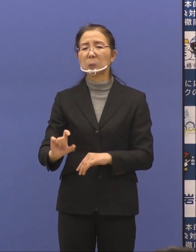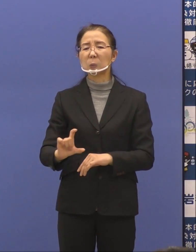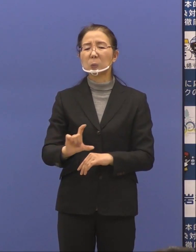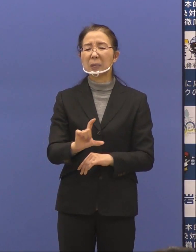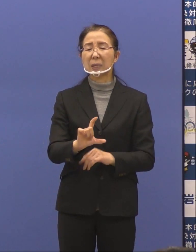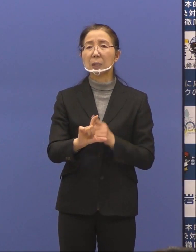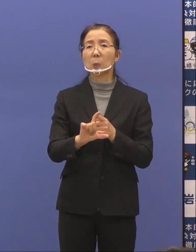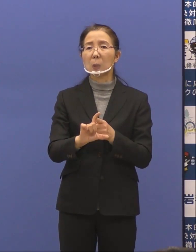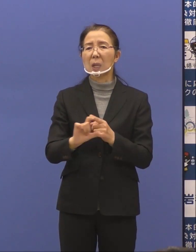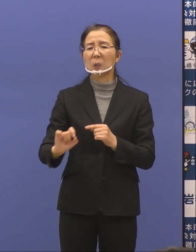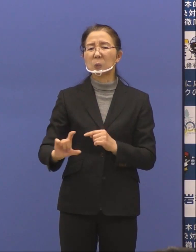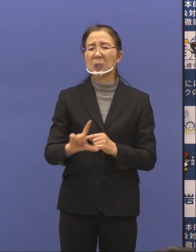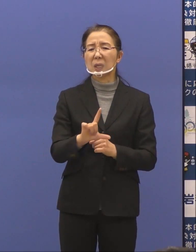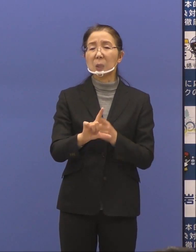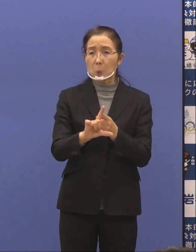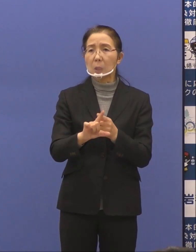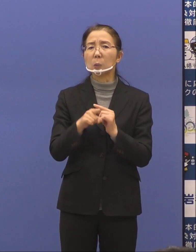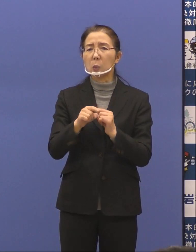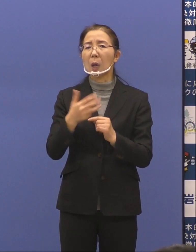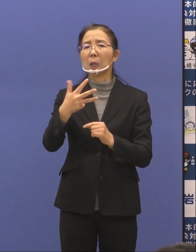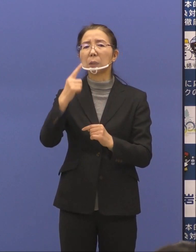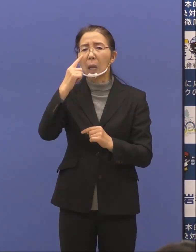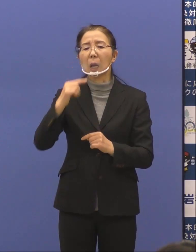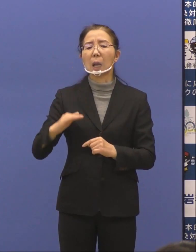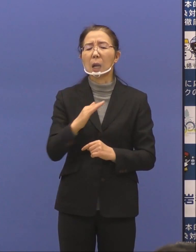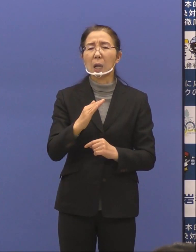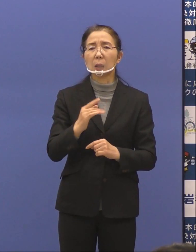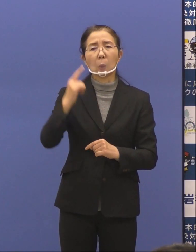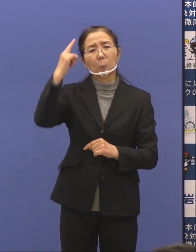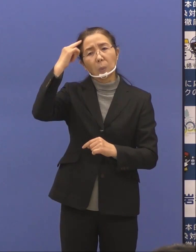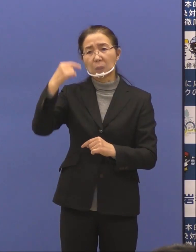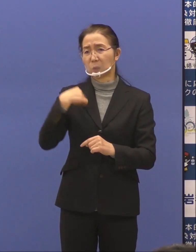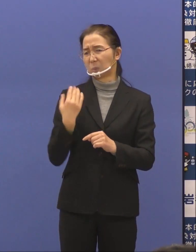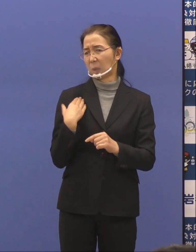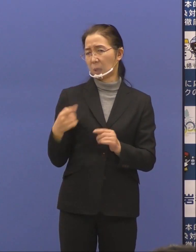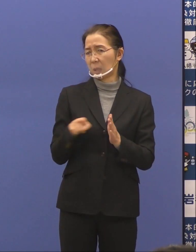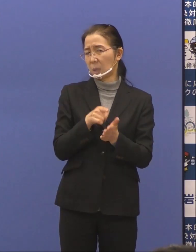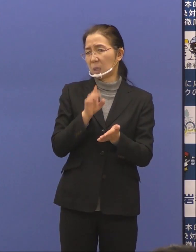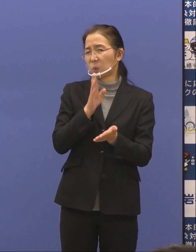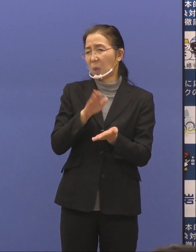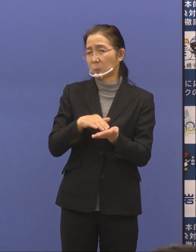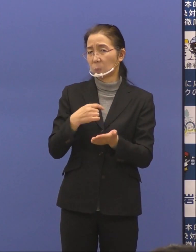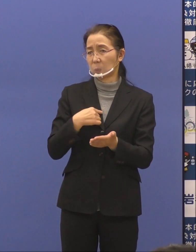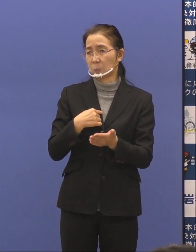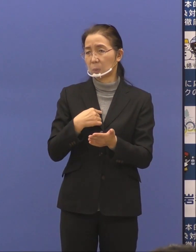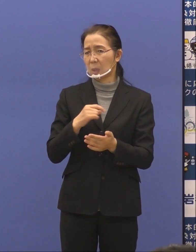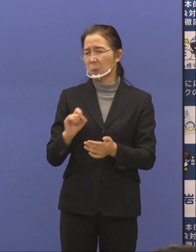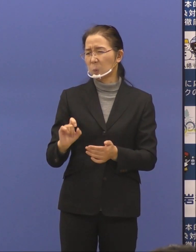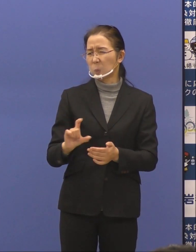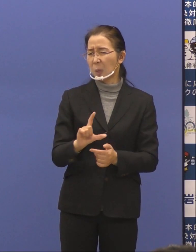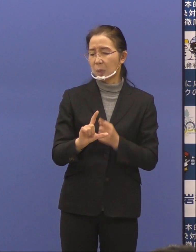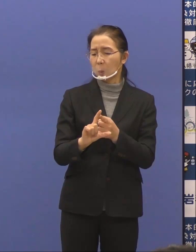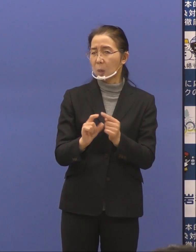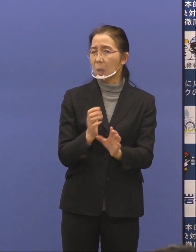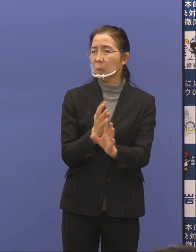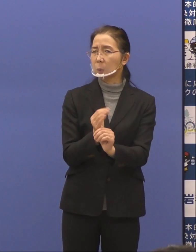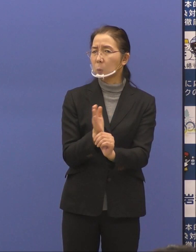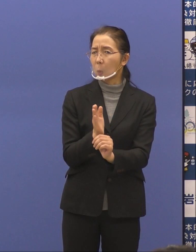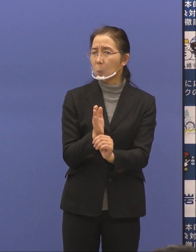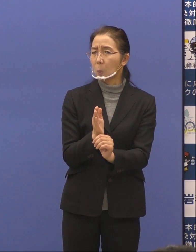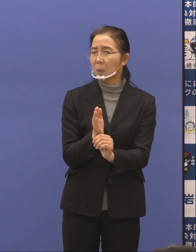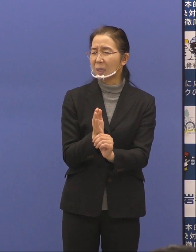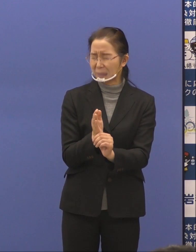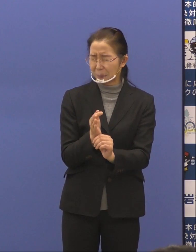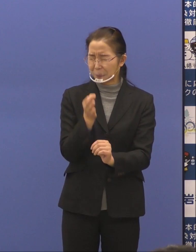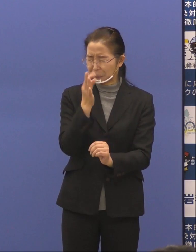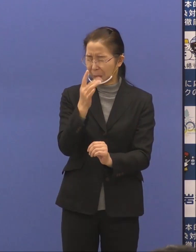もう8波と言ってよかったと思います。ずっともう8波と言っています。 増え始めた時期というのは大体どれくらい？ 申